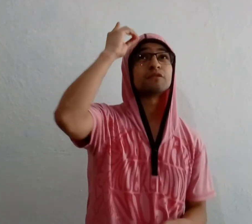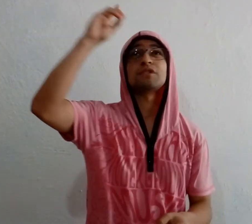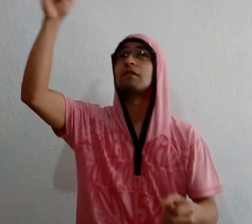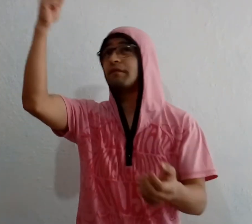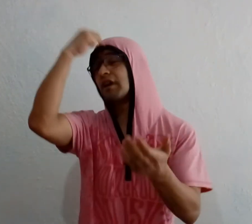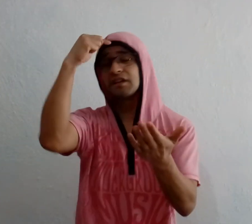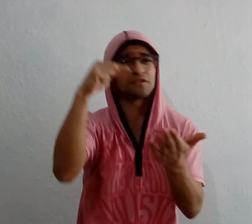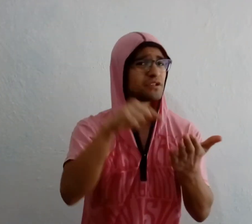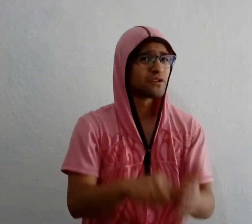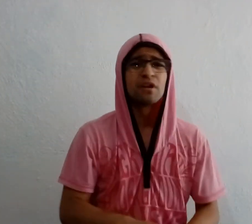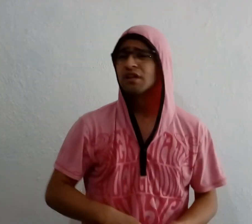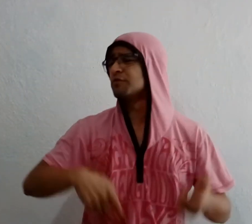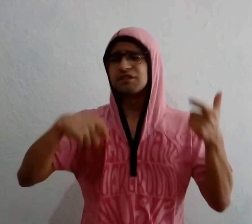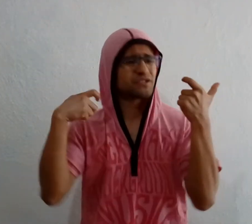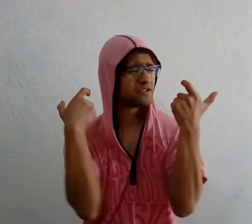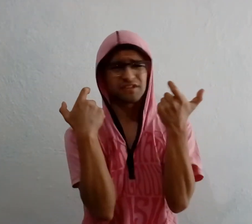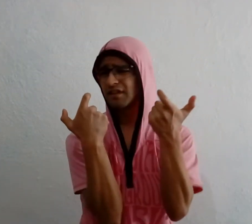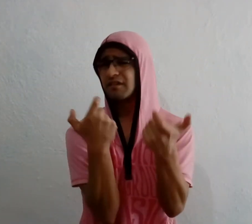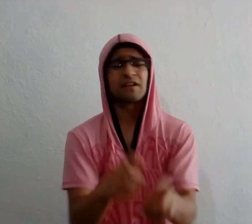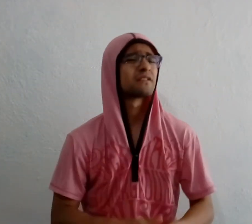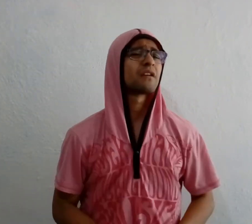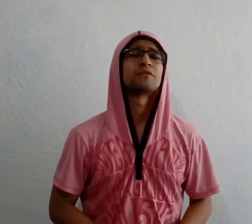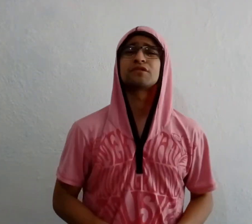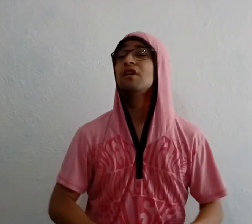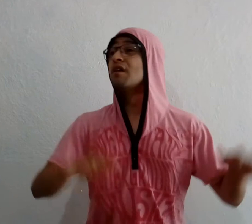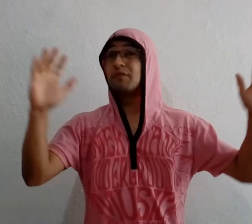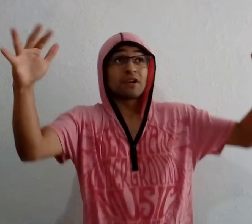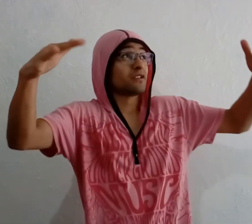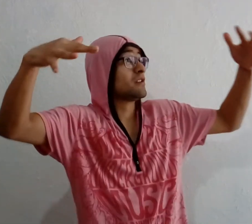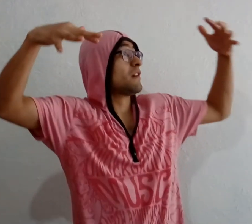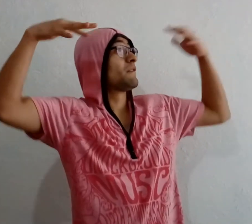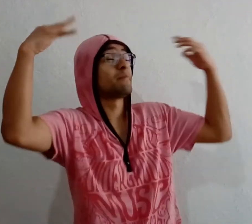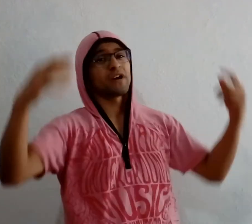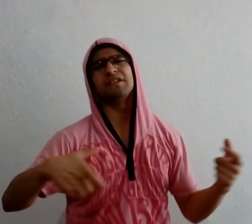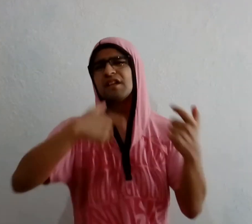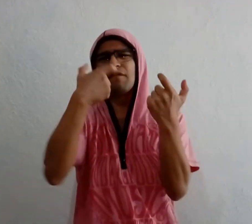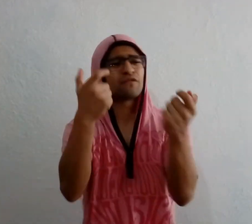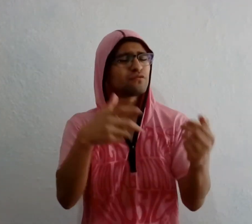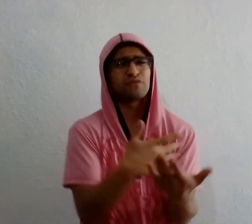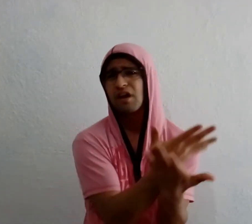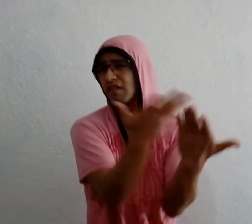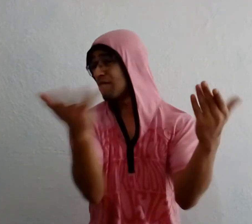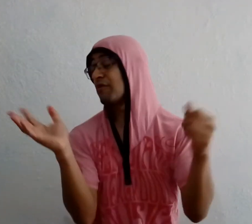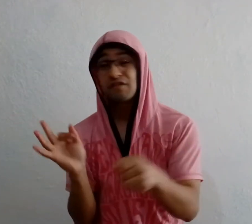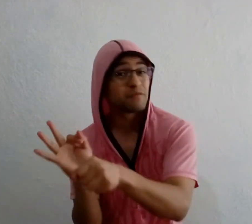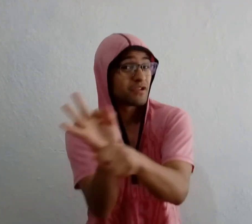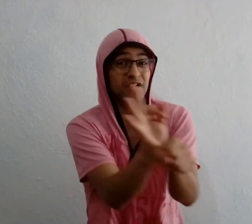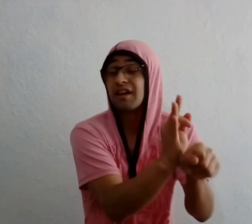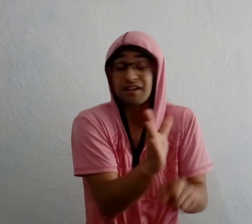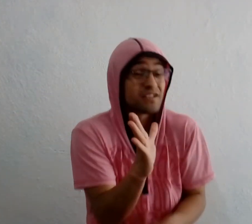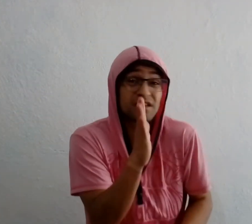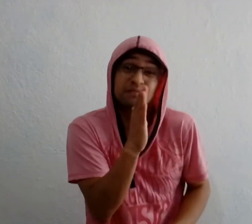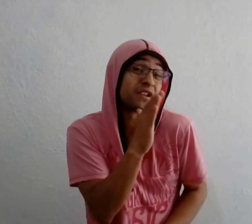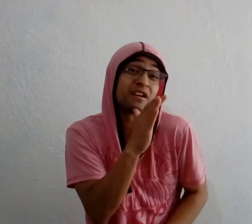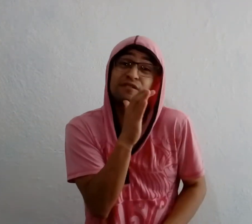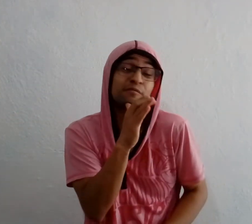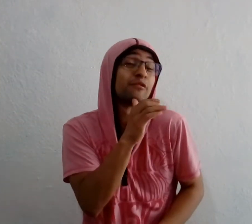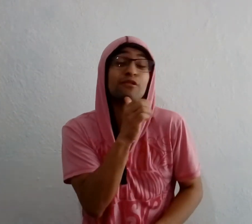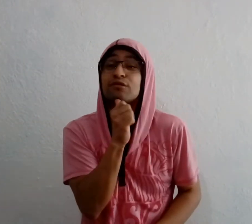a confiar en Dios y no en las posesiones que tenemos. Porque ni la fama ni la fortuna te pueden proteger de esta plaga